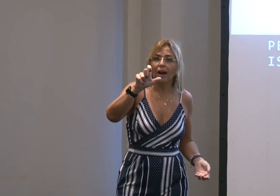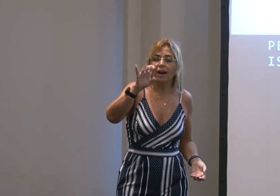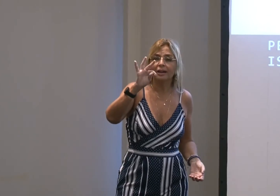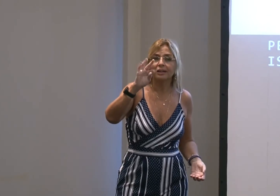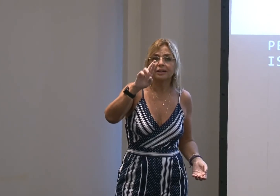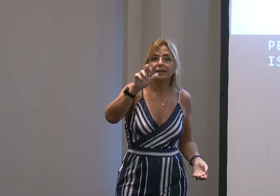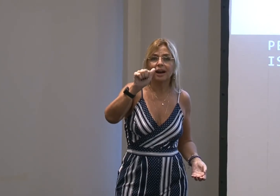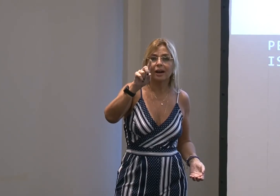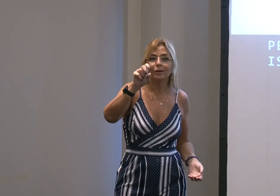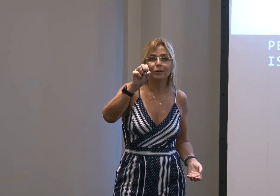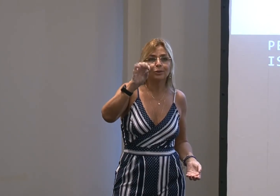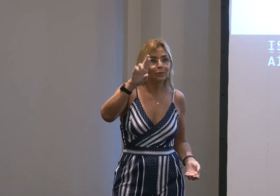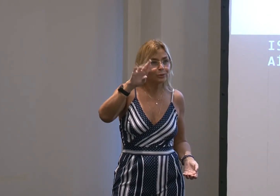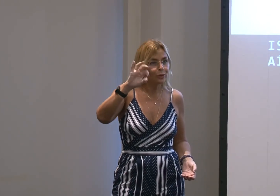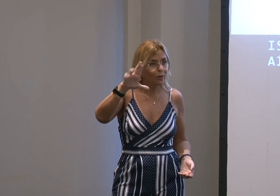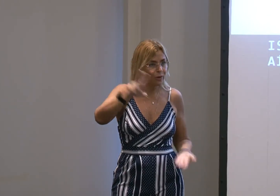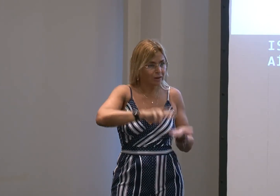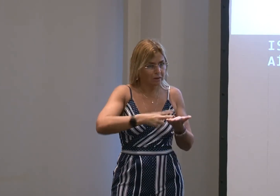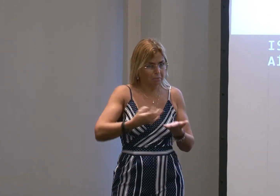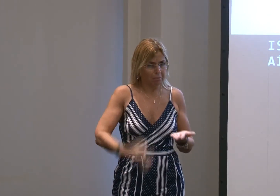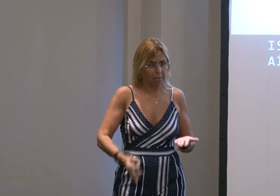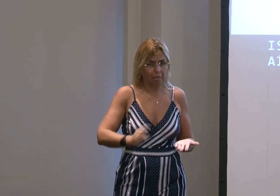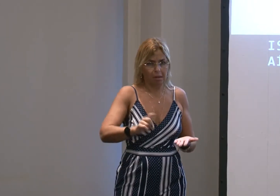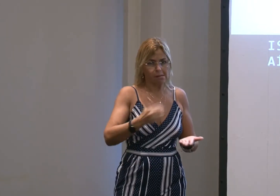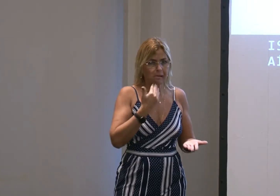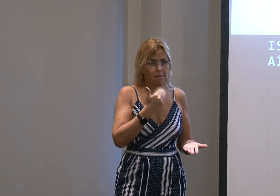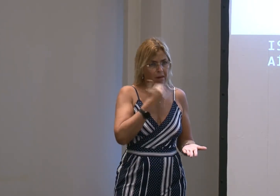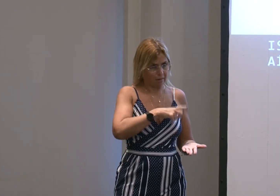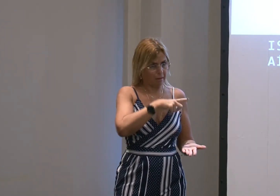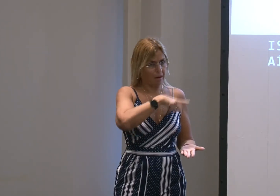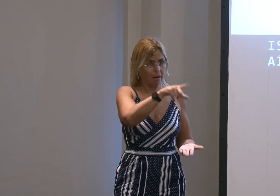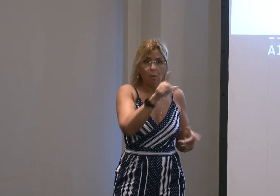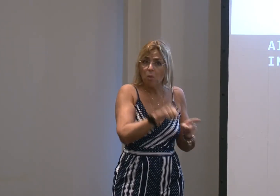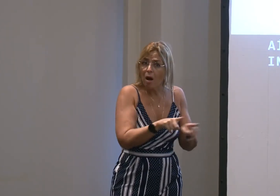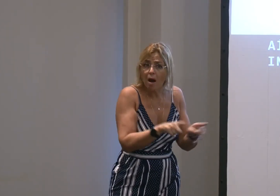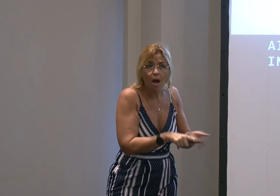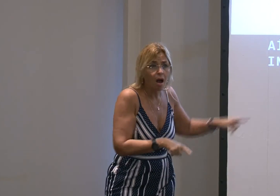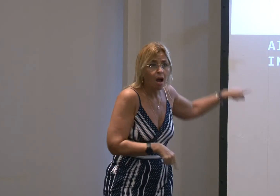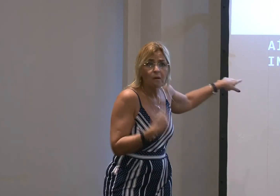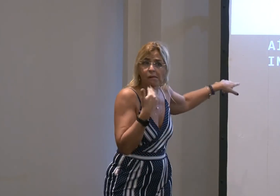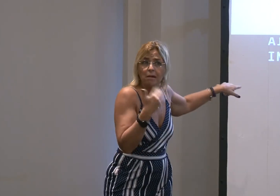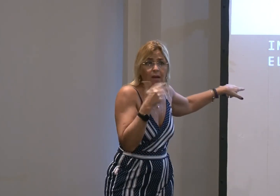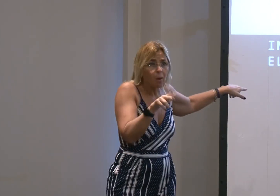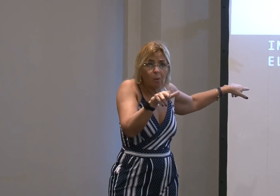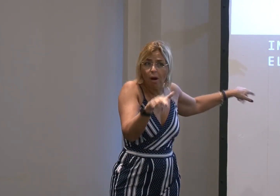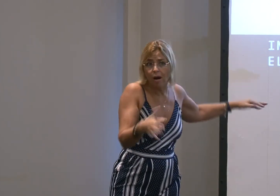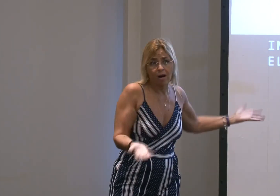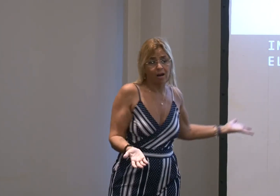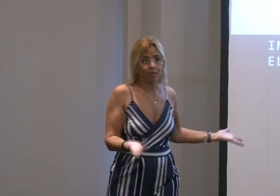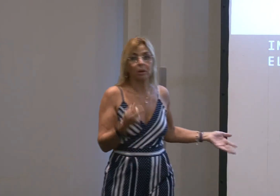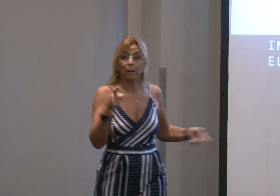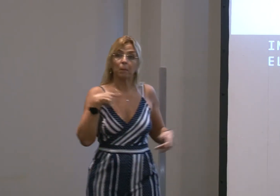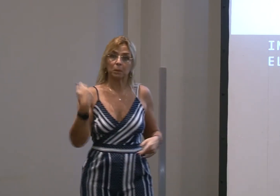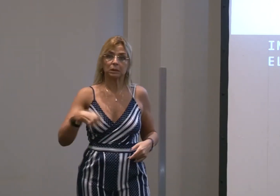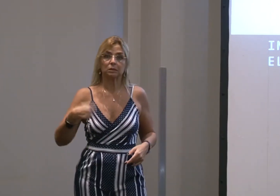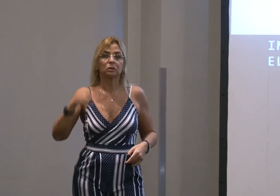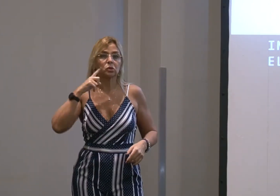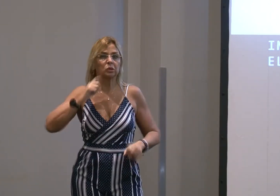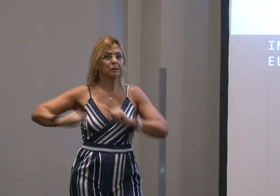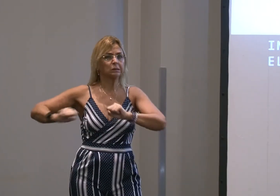porque eles vão usar isso. É a mesma coisa que o Google Tradutor, que não traduz bem, a gente sabe disso. Imagine a utilização desse aplicativo.